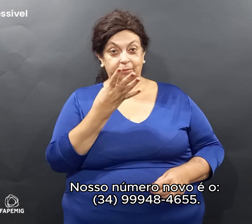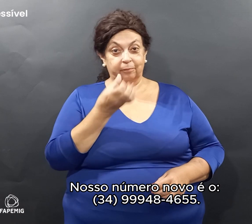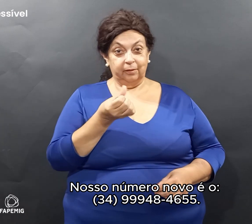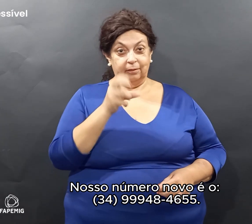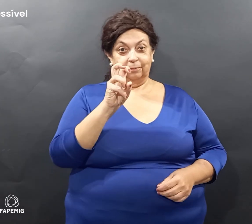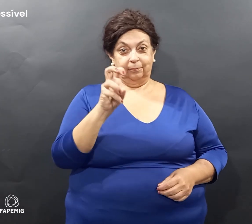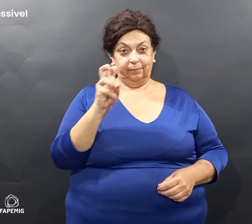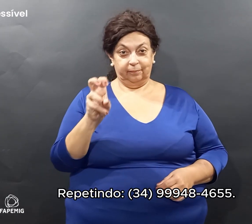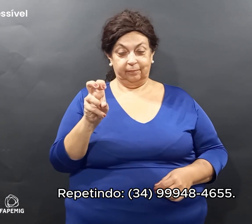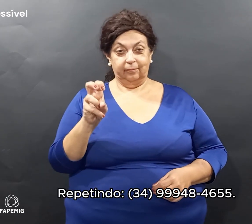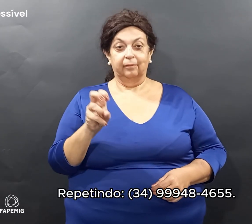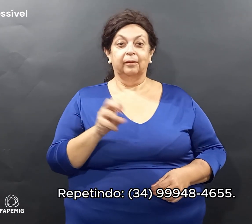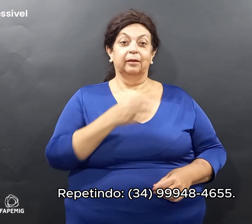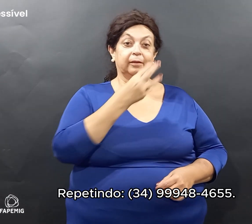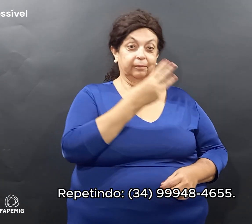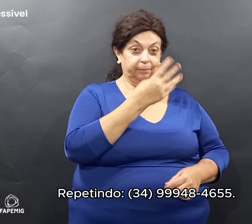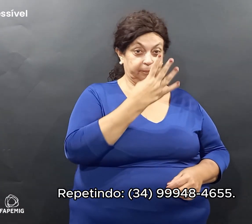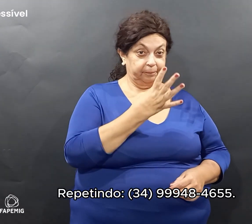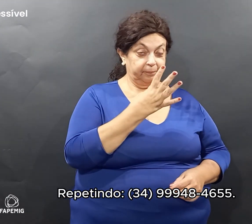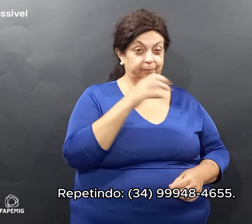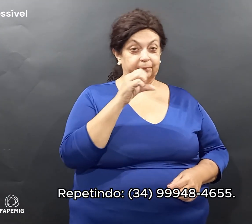34999484655. Repetindo,